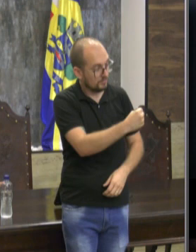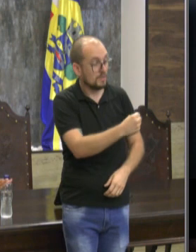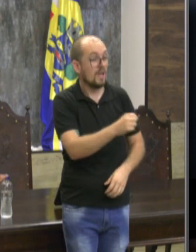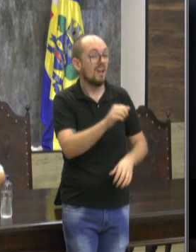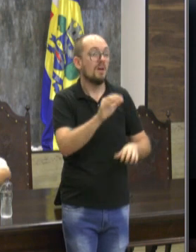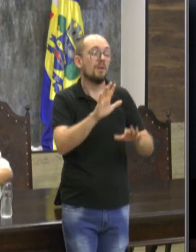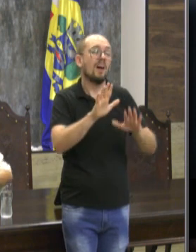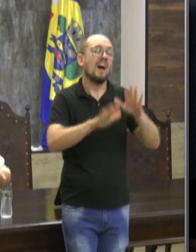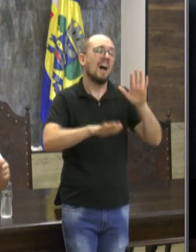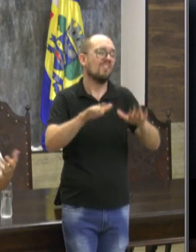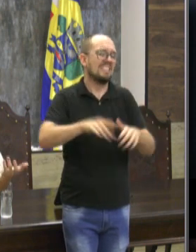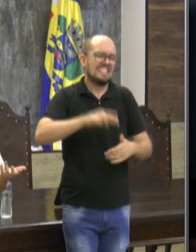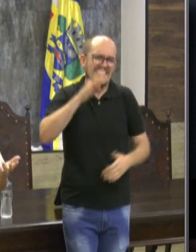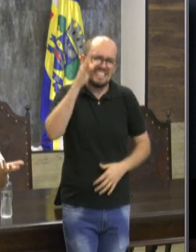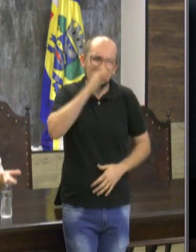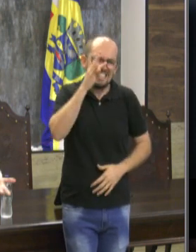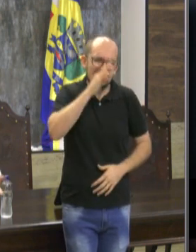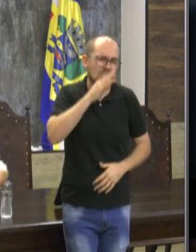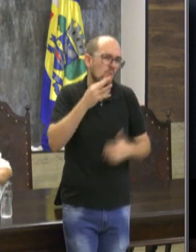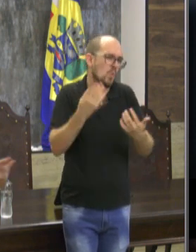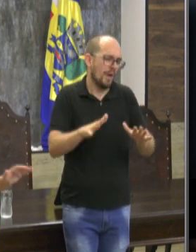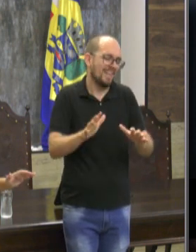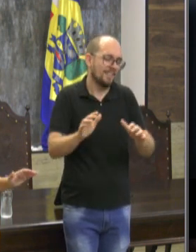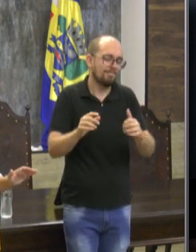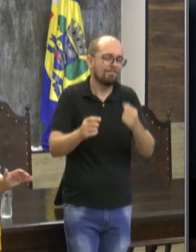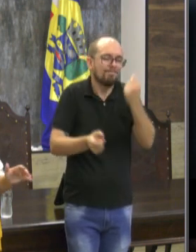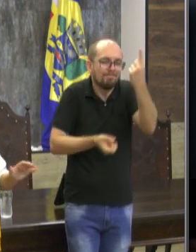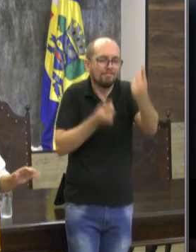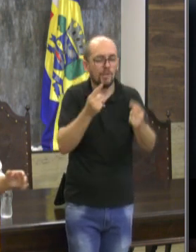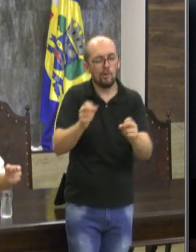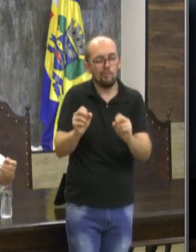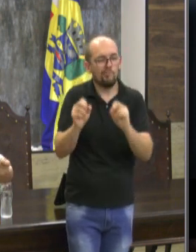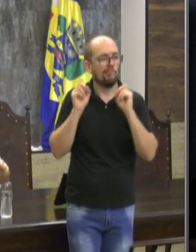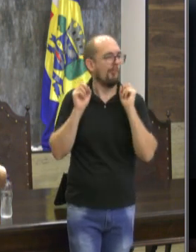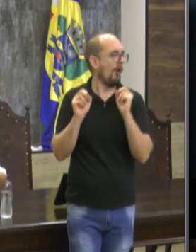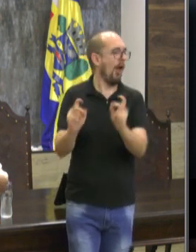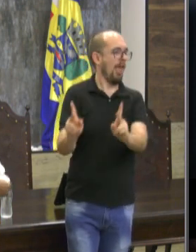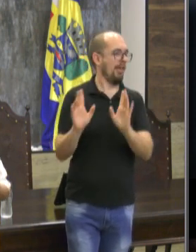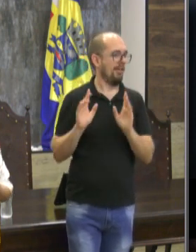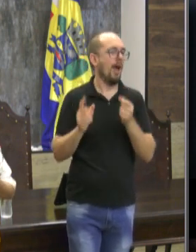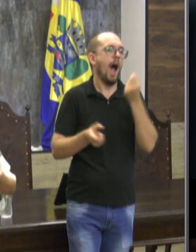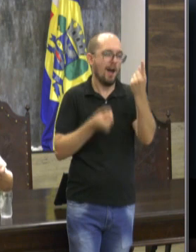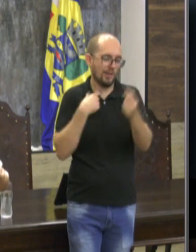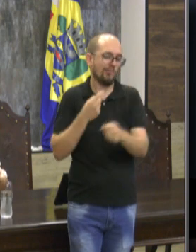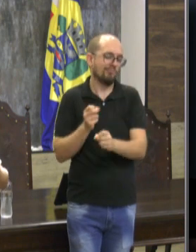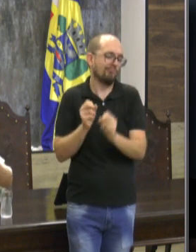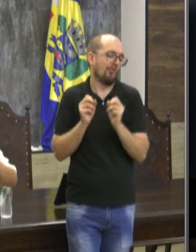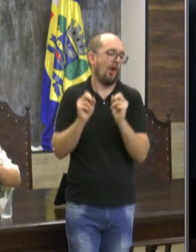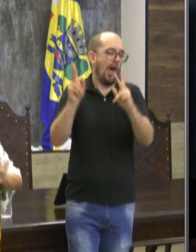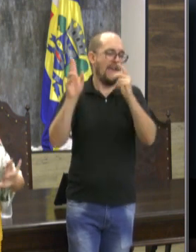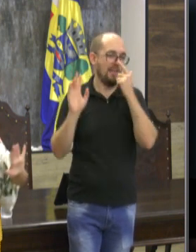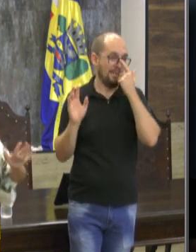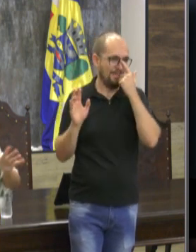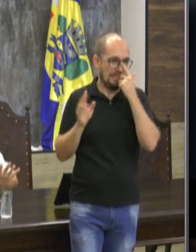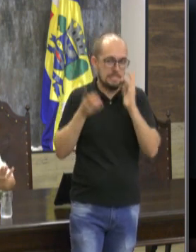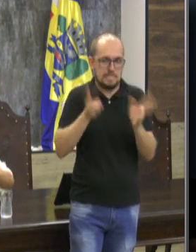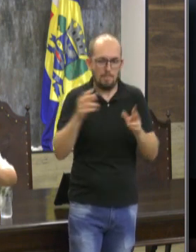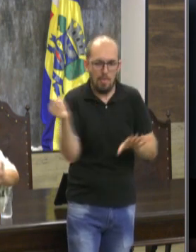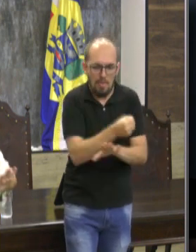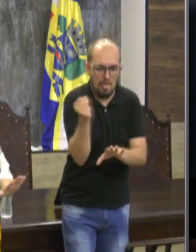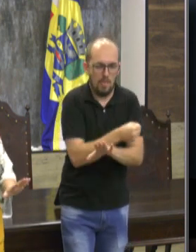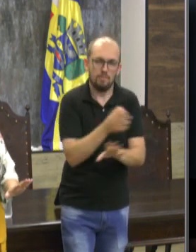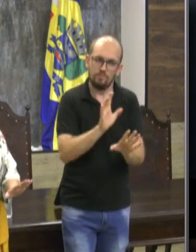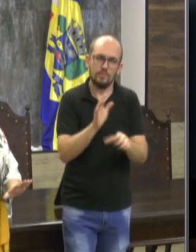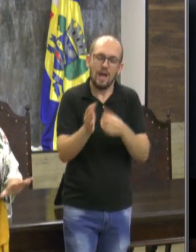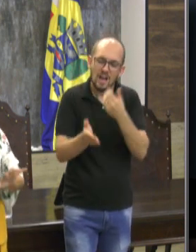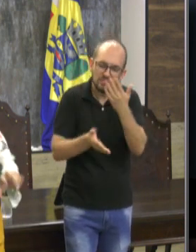fazer nada. Tem dias que todo mundo está assim. Então, em alguns momentos, a gente fazia umas trocas, né? Não quer, tudo bem. A gente